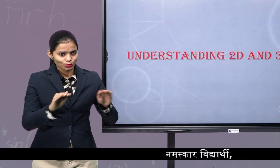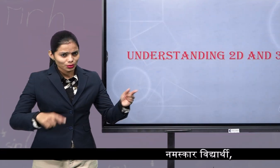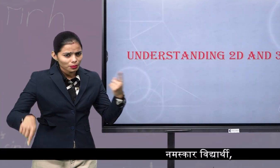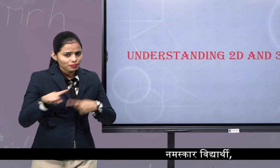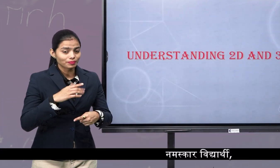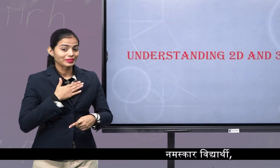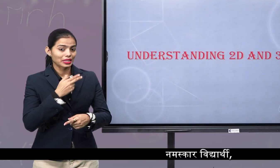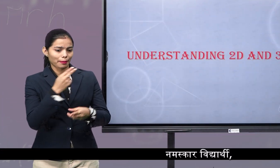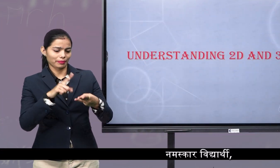विद्यार्थी,